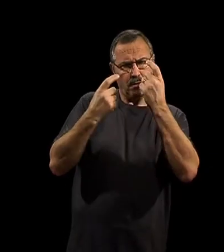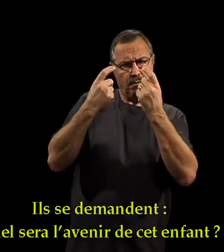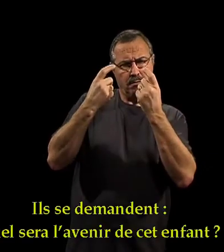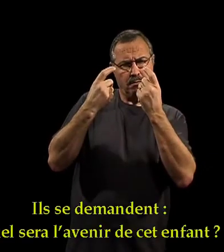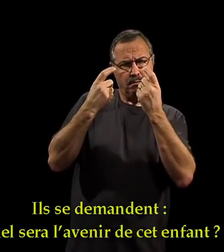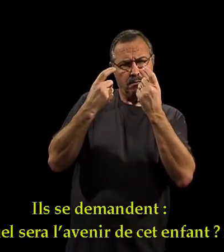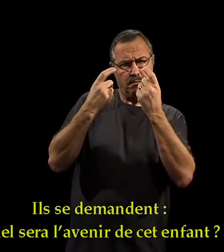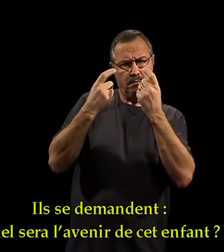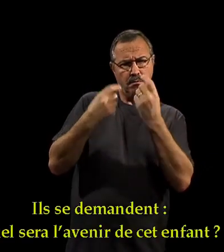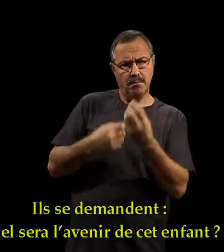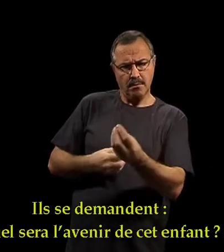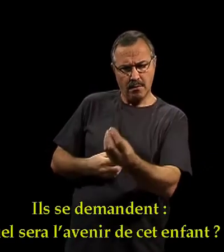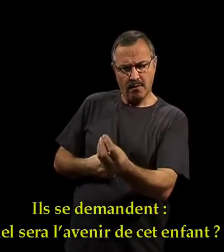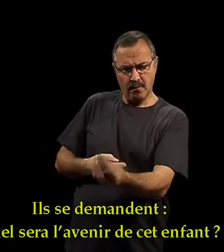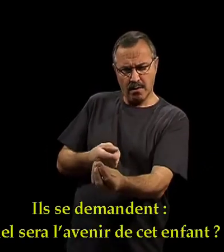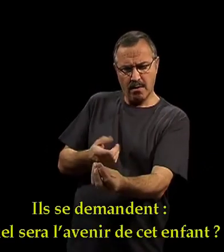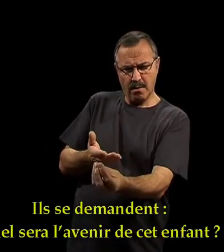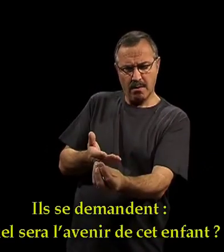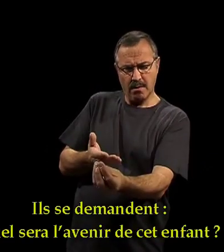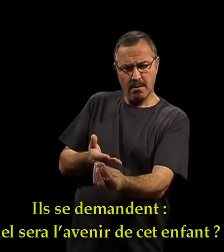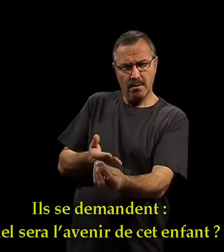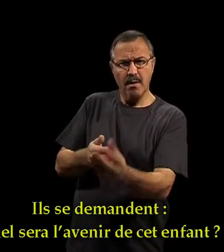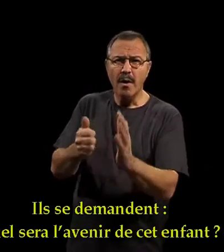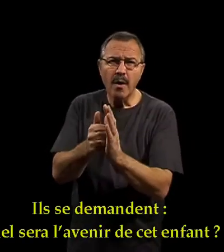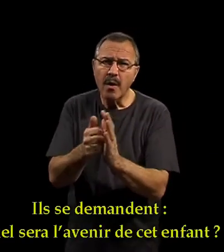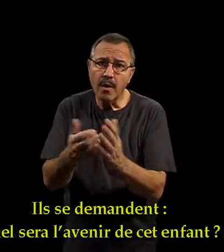Ils se demandent quel sera l'avenir de cet enfant.